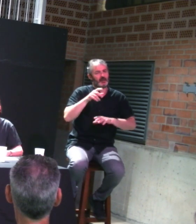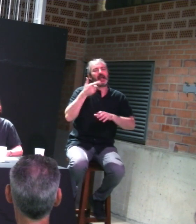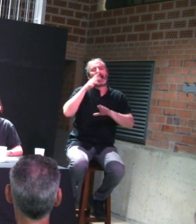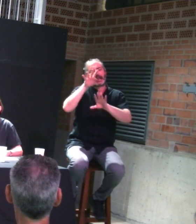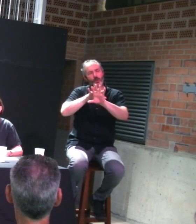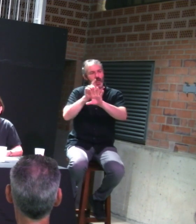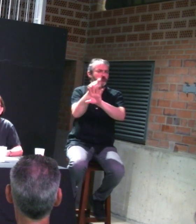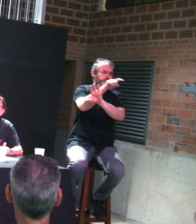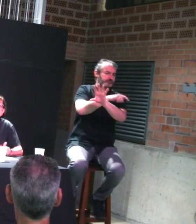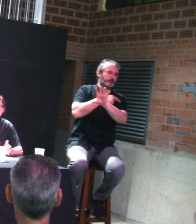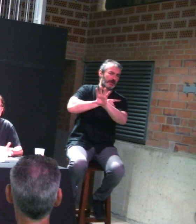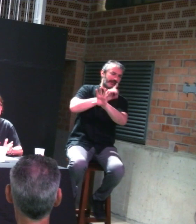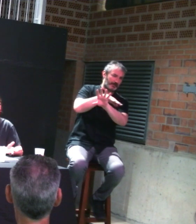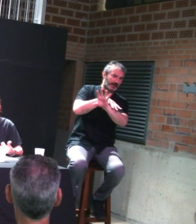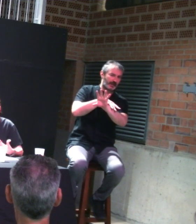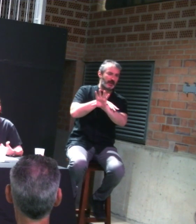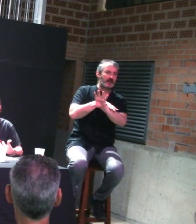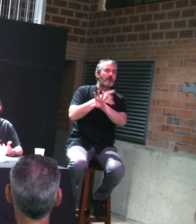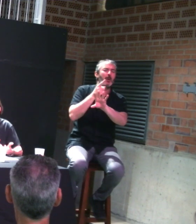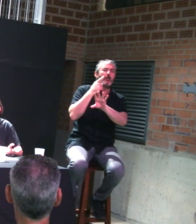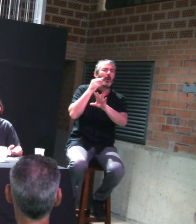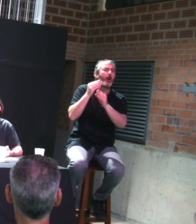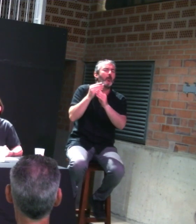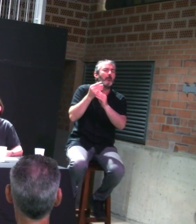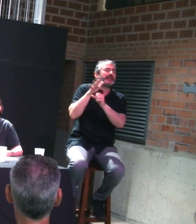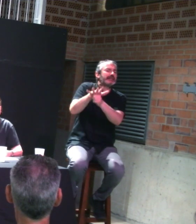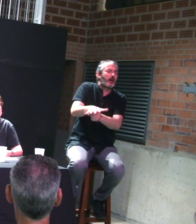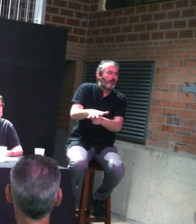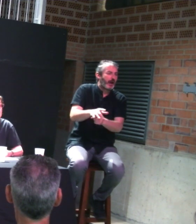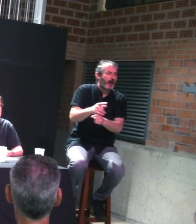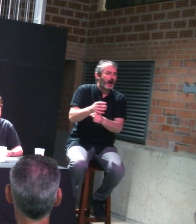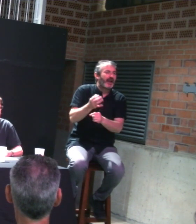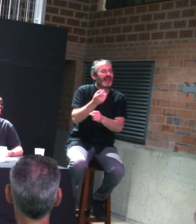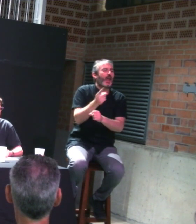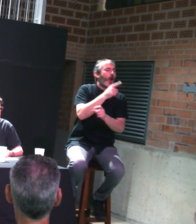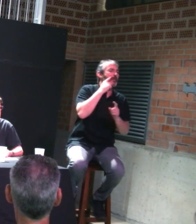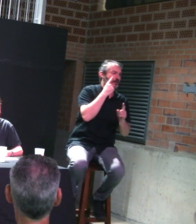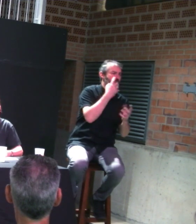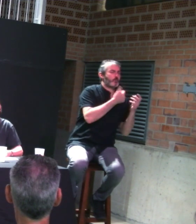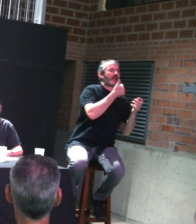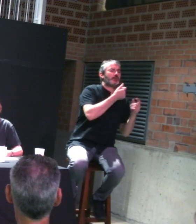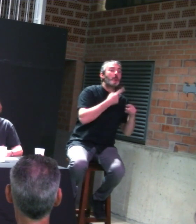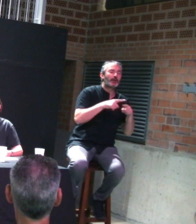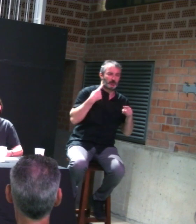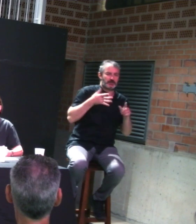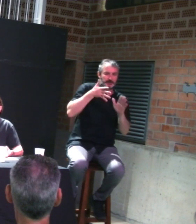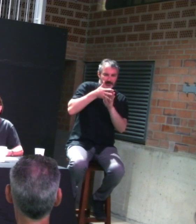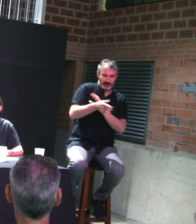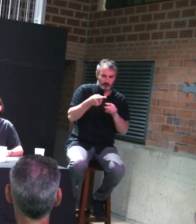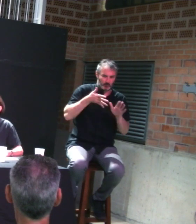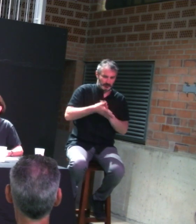zonas, pues es mucho más desconocida, más invisibilizada que la de los hombres. Entonces,